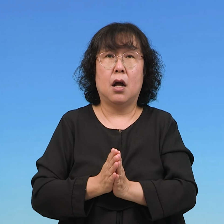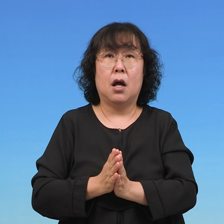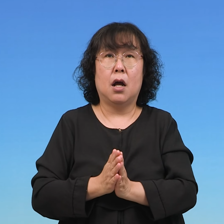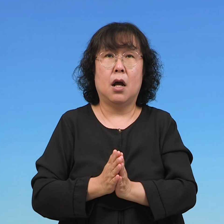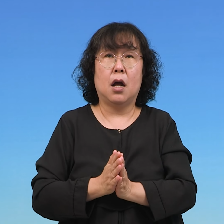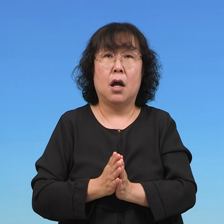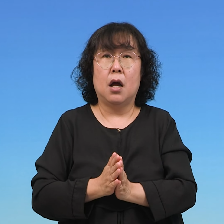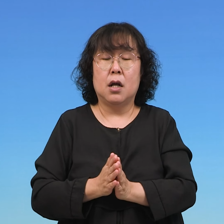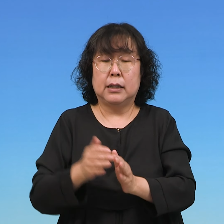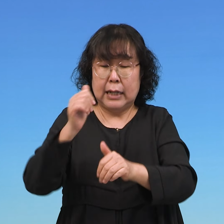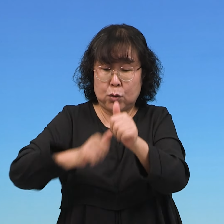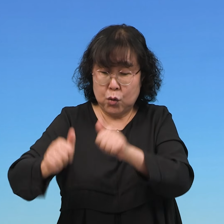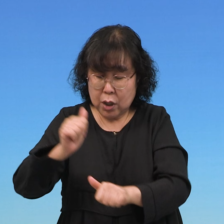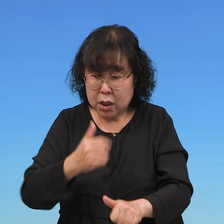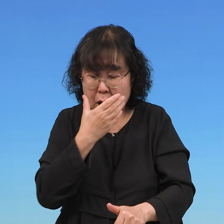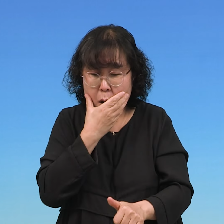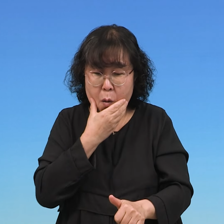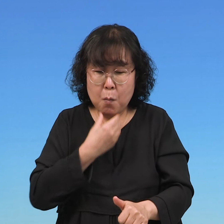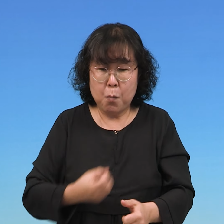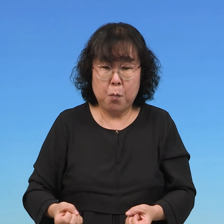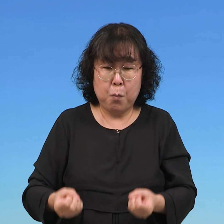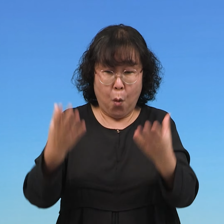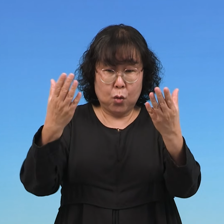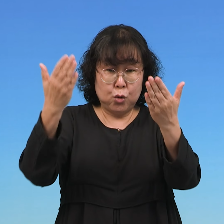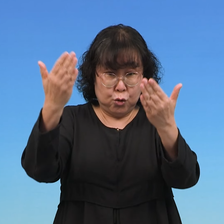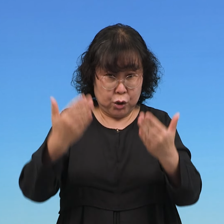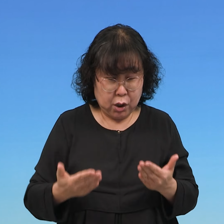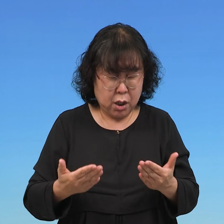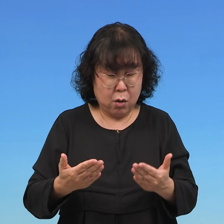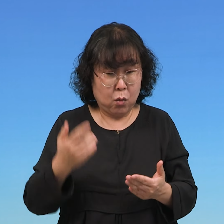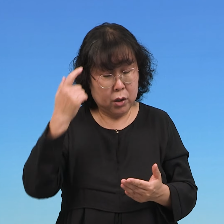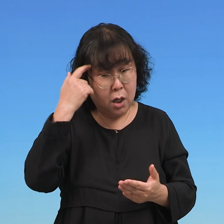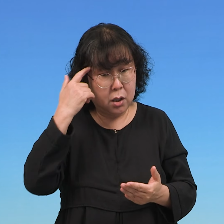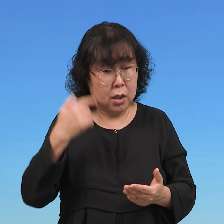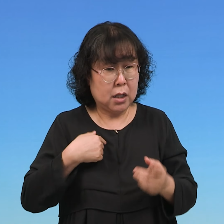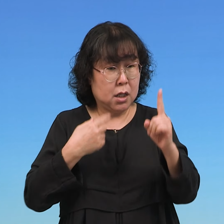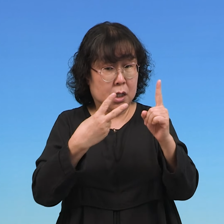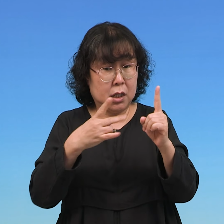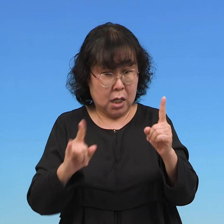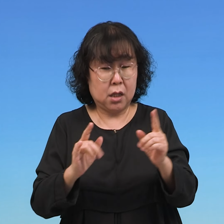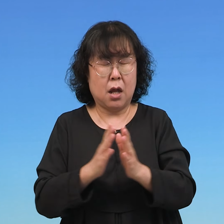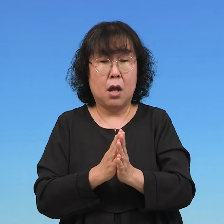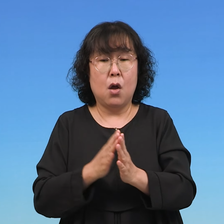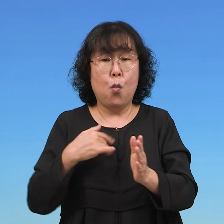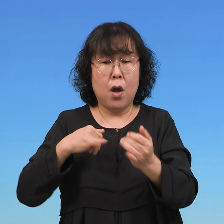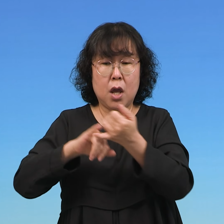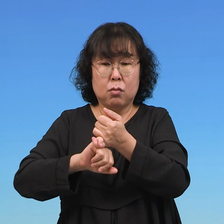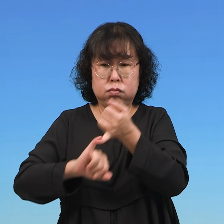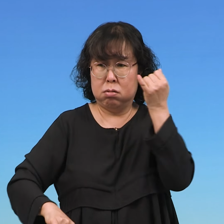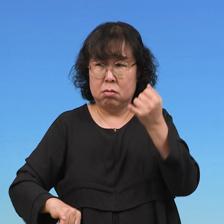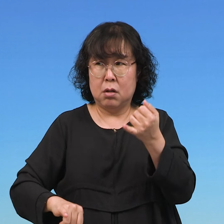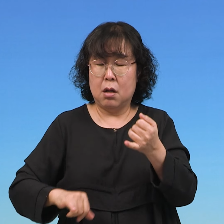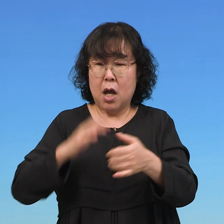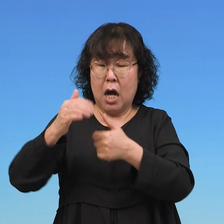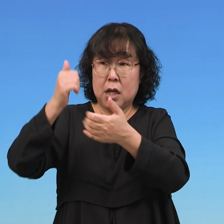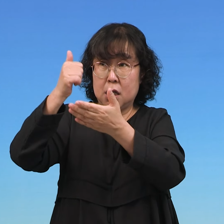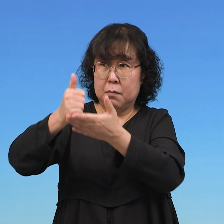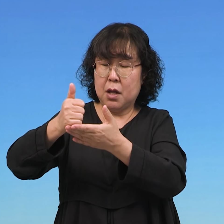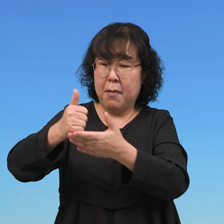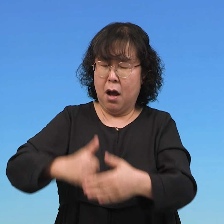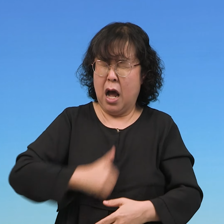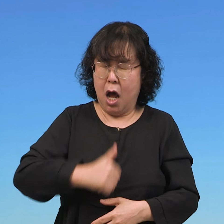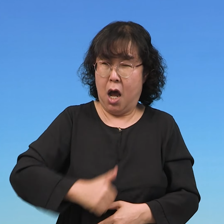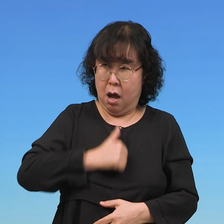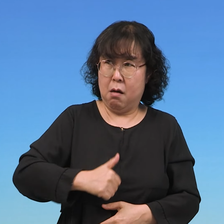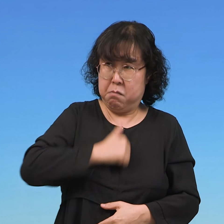내가 1대인데, 아버지 다음 1대, 약속을 안 지켜도 뭐 이렇게 안 지키는 신은 나 처음 봤다. 그럼 하나님께